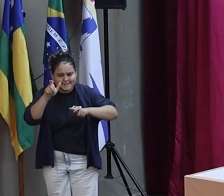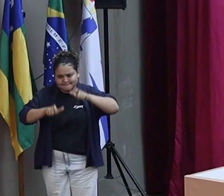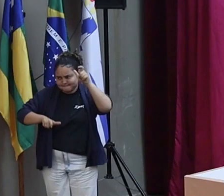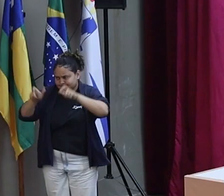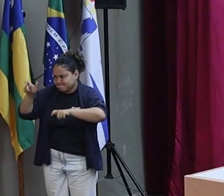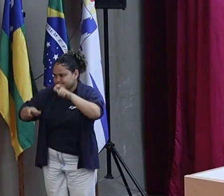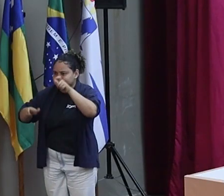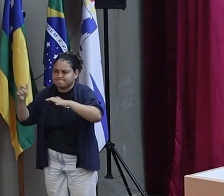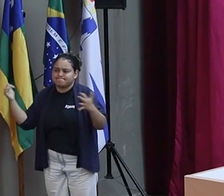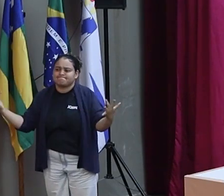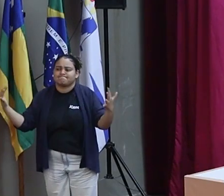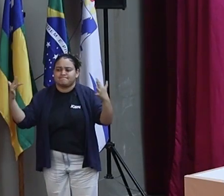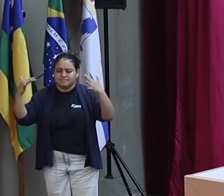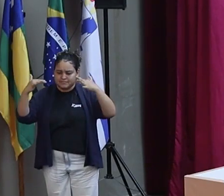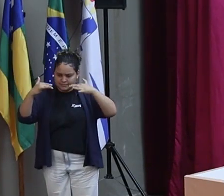né, de diversos